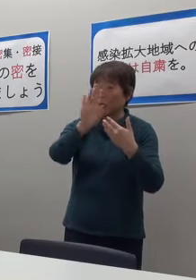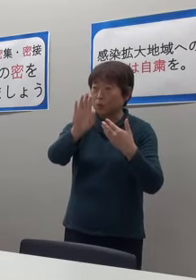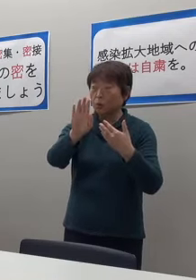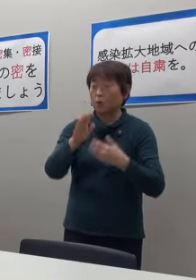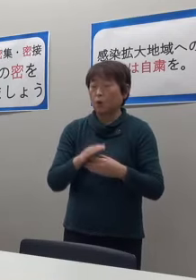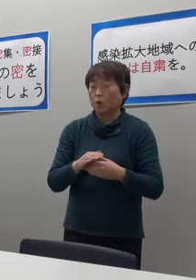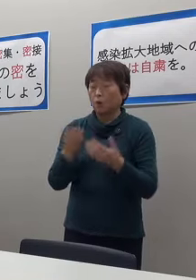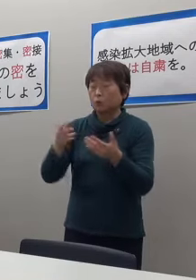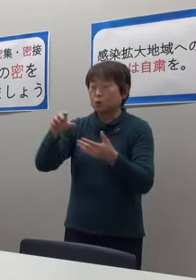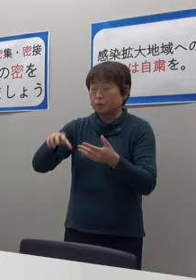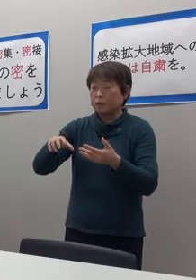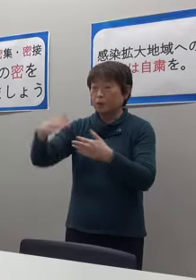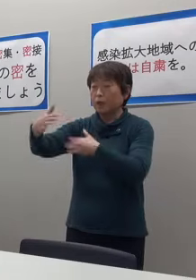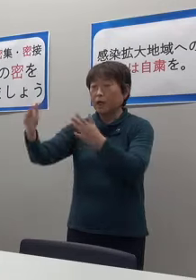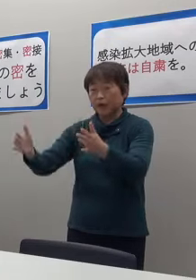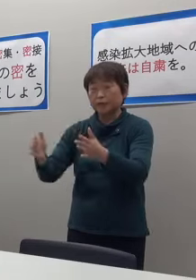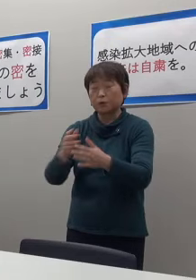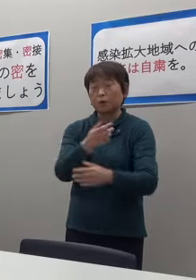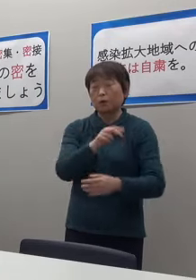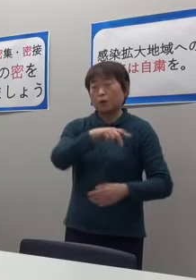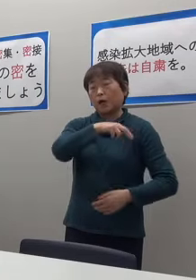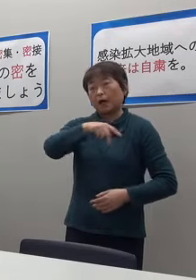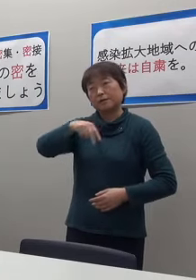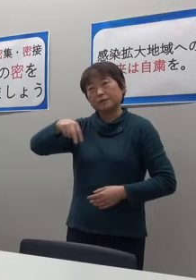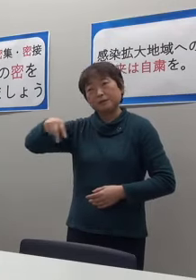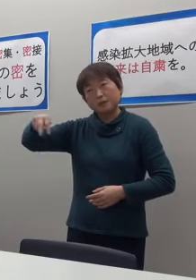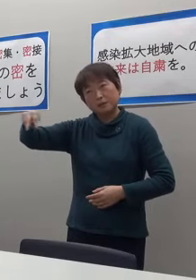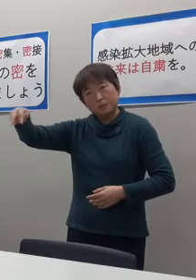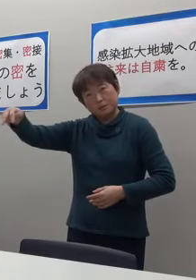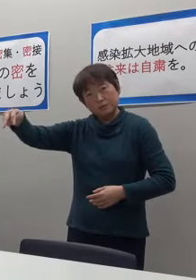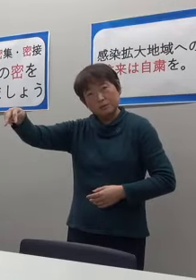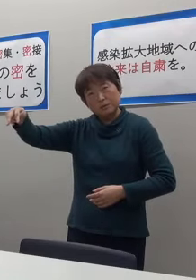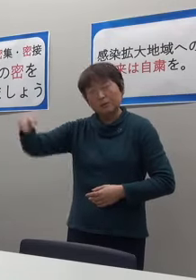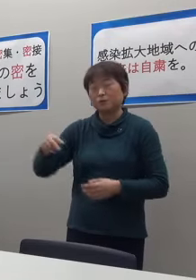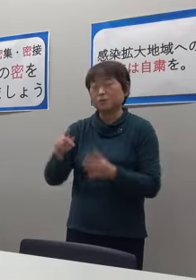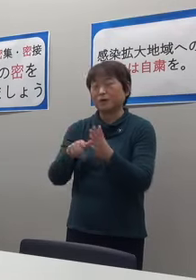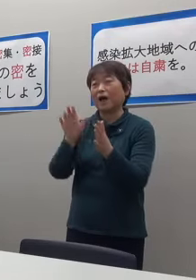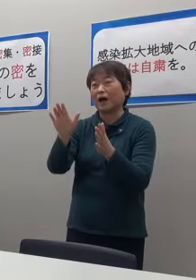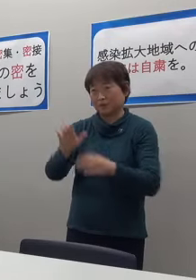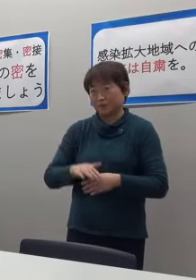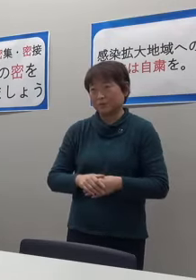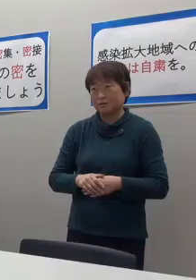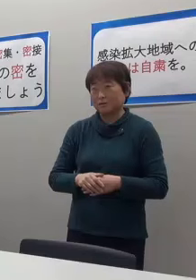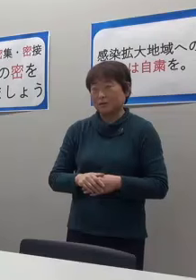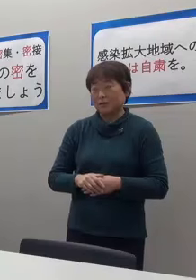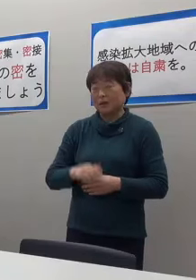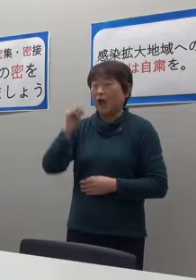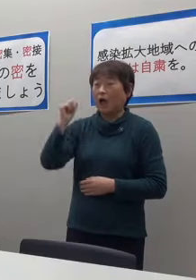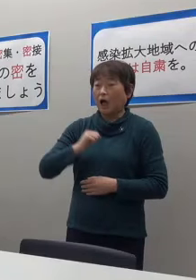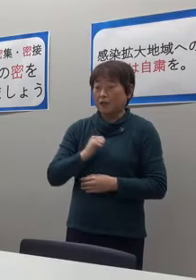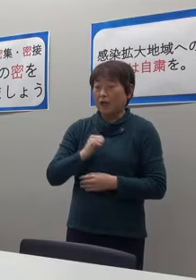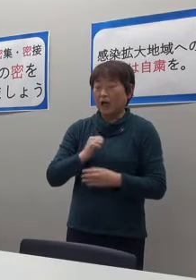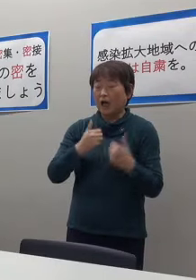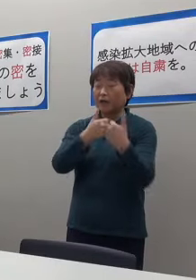うんですけど、そういうところにこう移っていくっていう中で、その、まあ、基本的にその最初にこう朝とかですね、ミーティングするようなお部